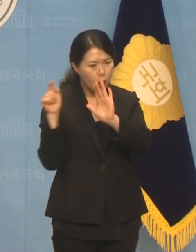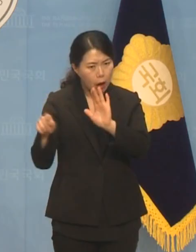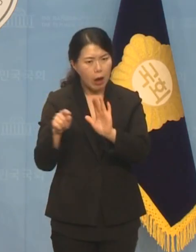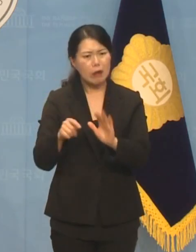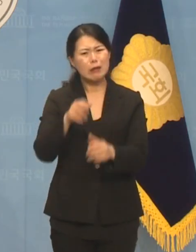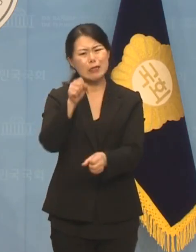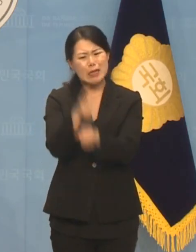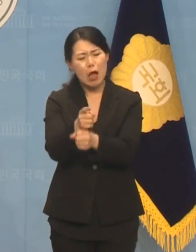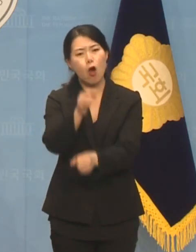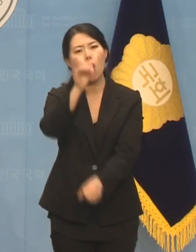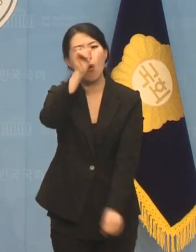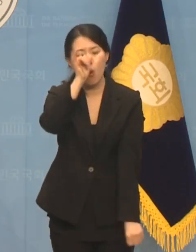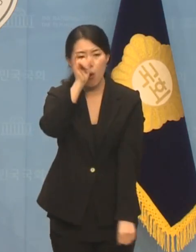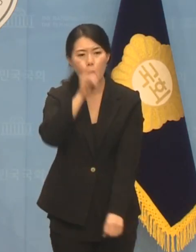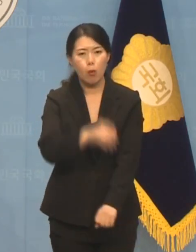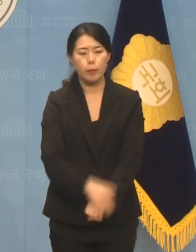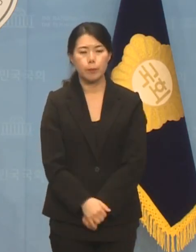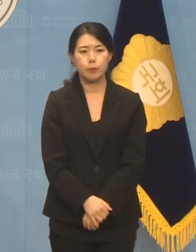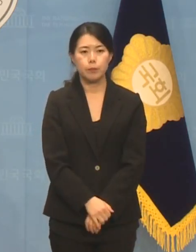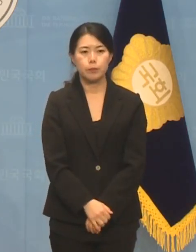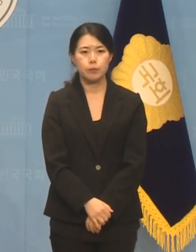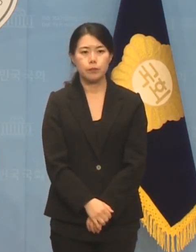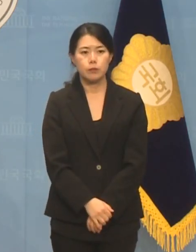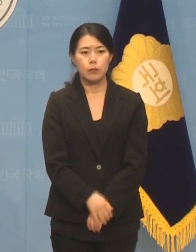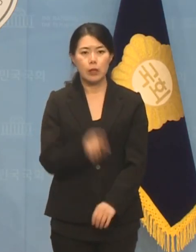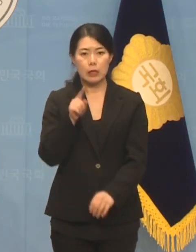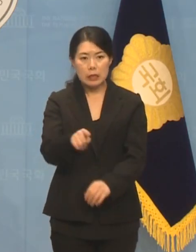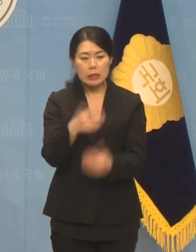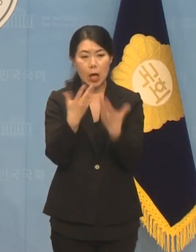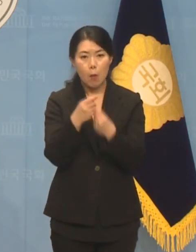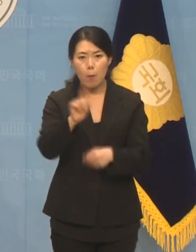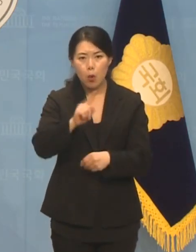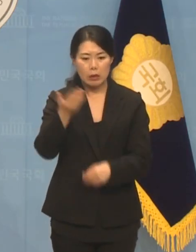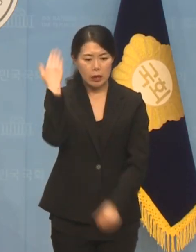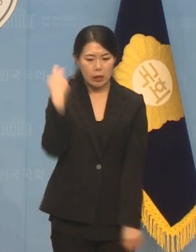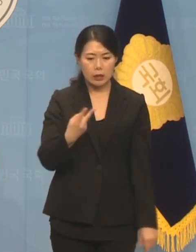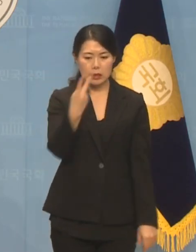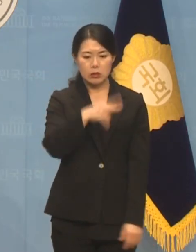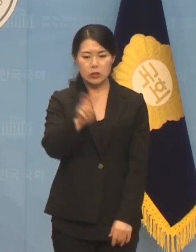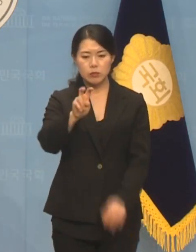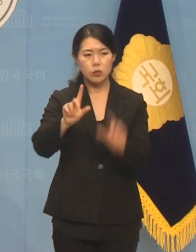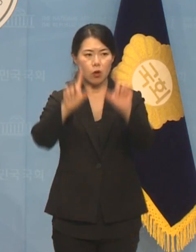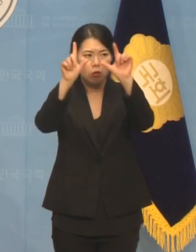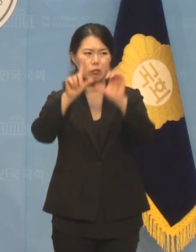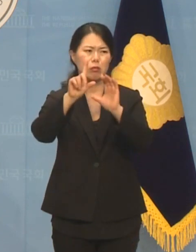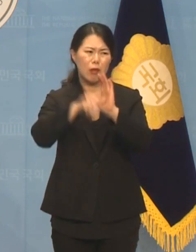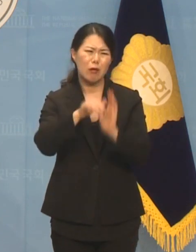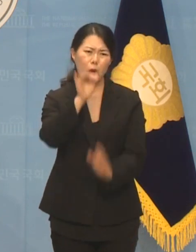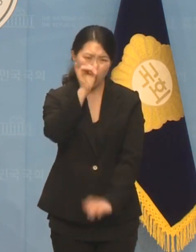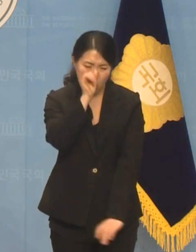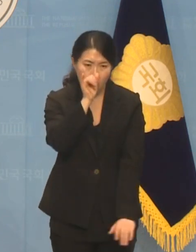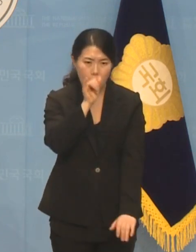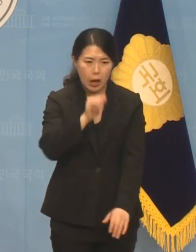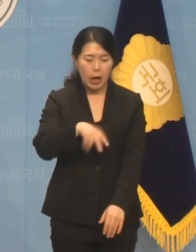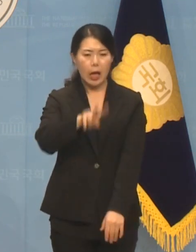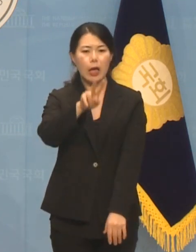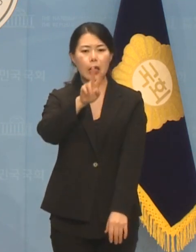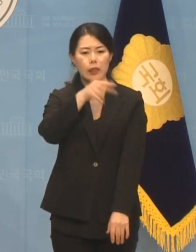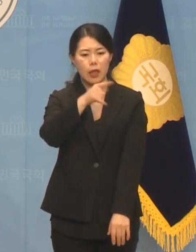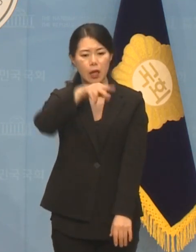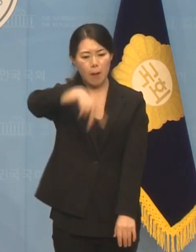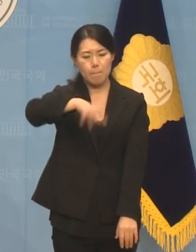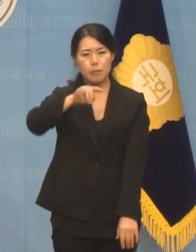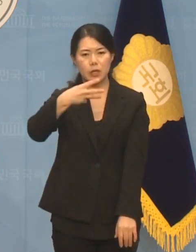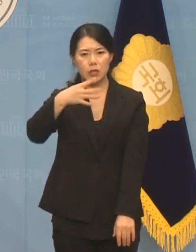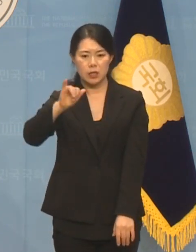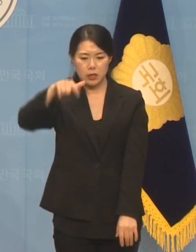이미 있었기 때문에 시작된 것입니다. 그 대표적인 사례는 지난 2020년에 본격적으로 불거진 넷플릭스와